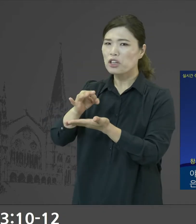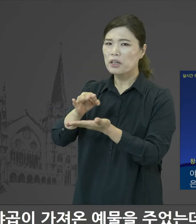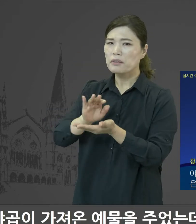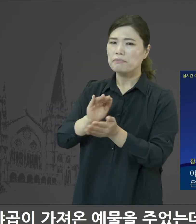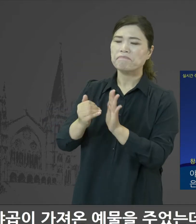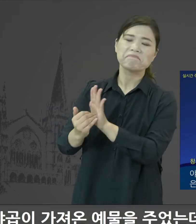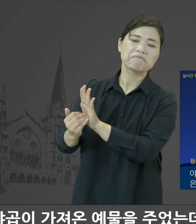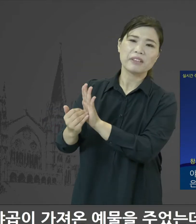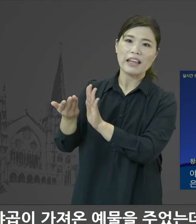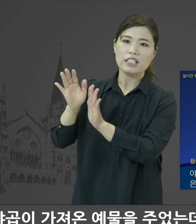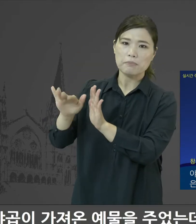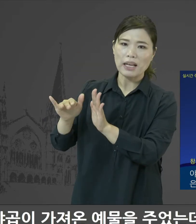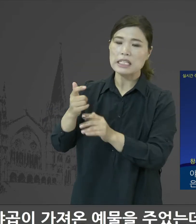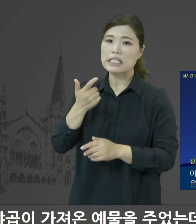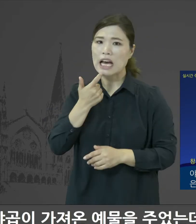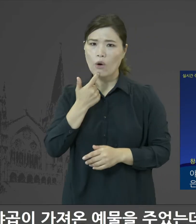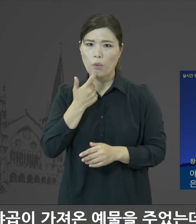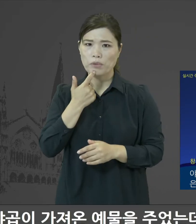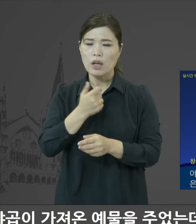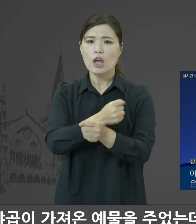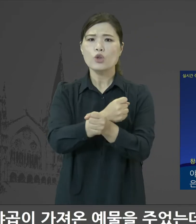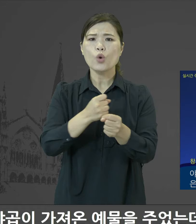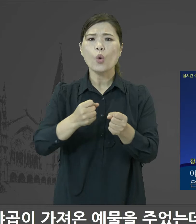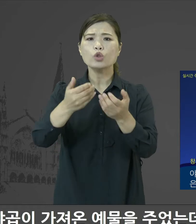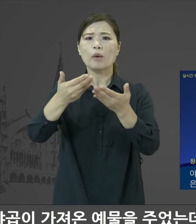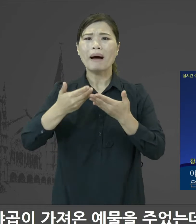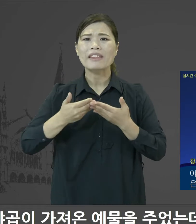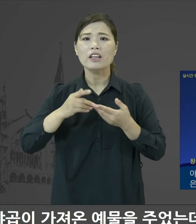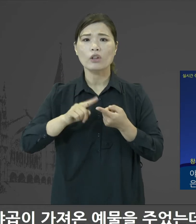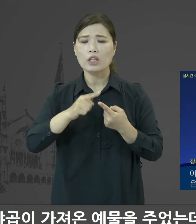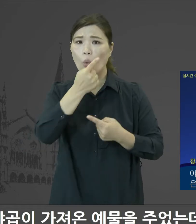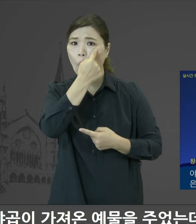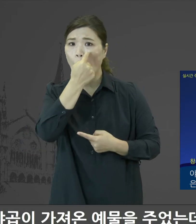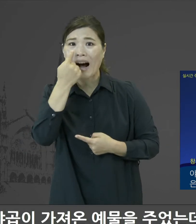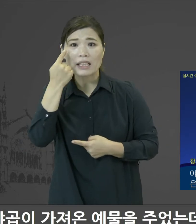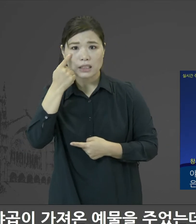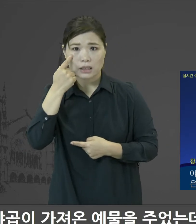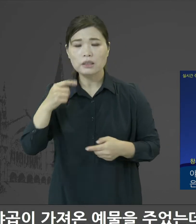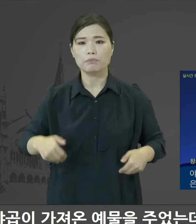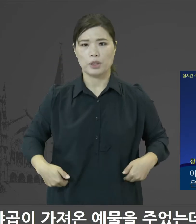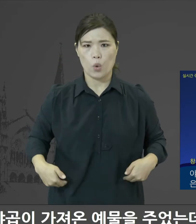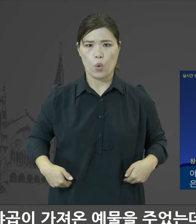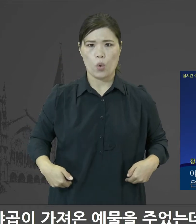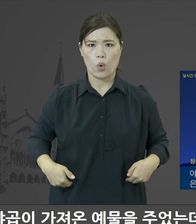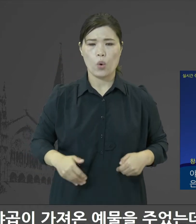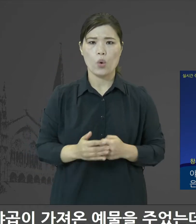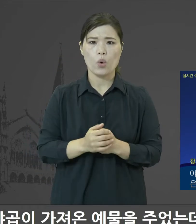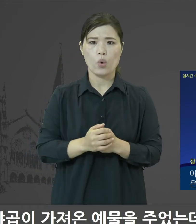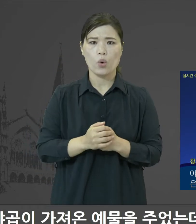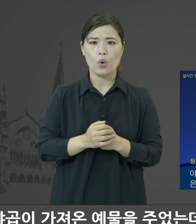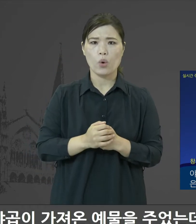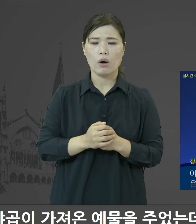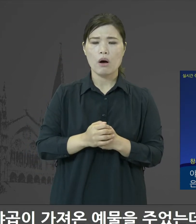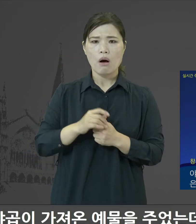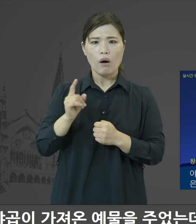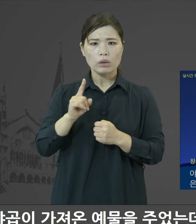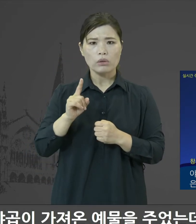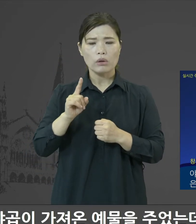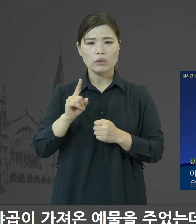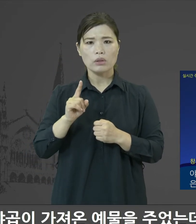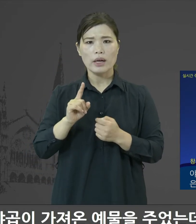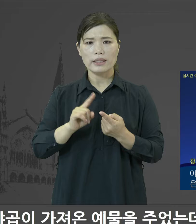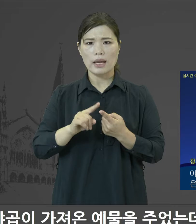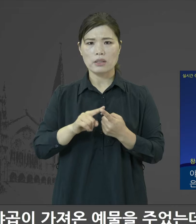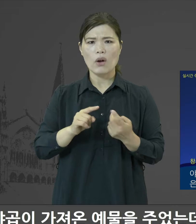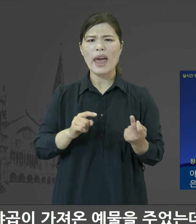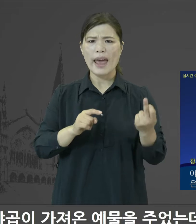야곱은 용서받는 것을 확증하는 것이 정말 필요했습니다. 그래서 어떤 모습이든